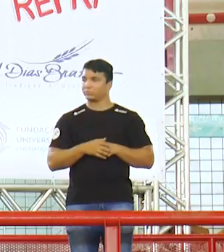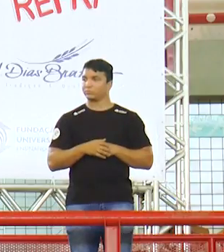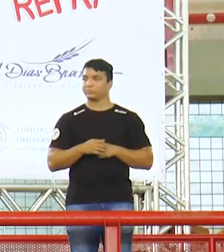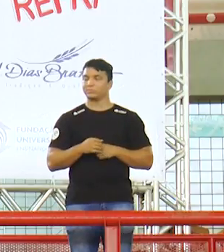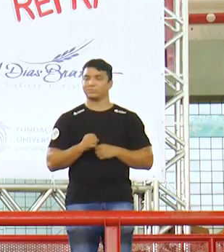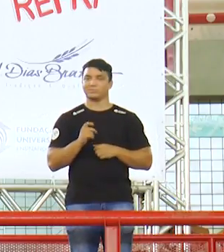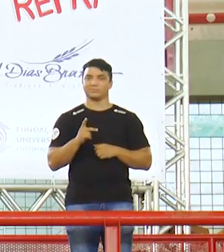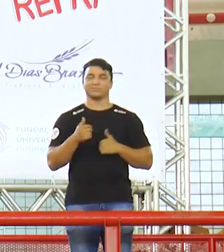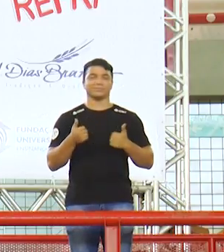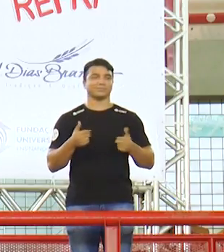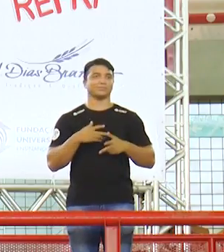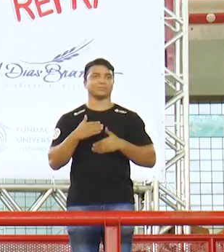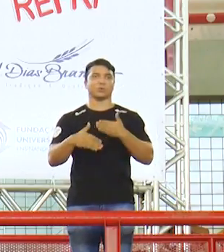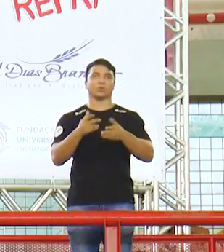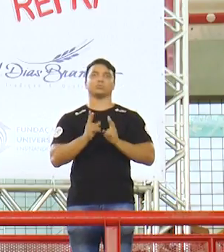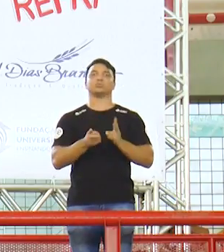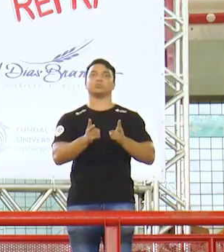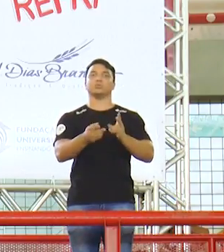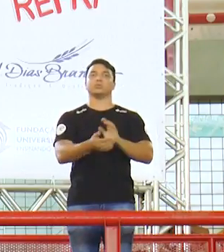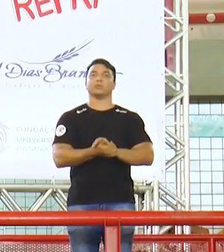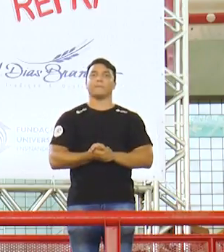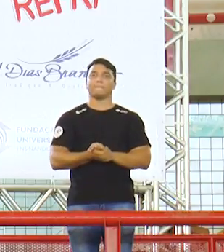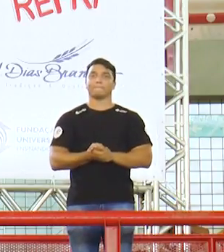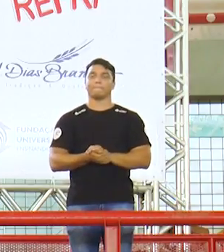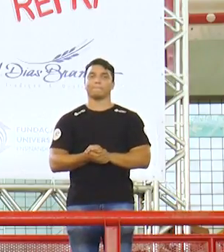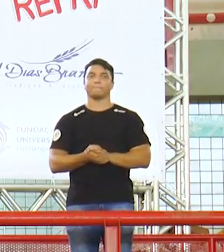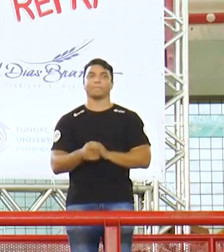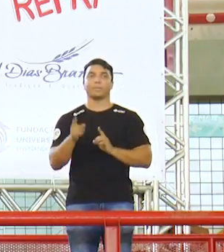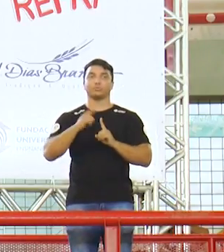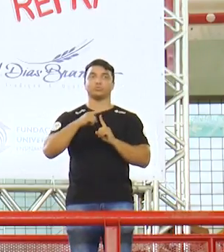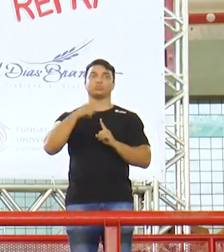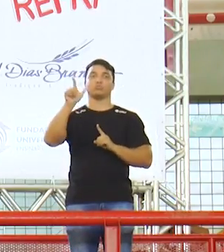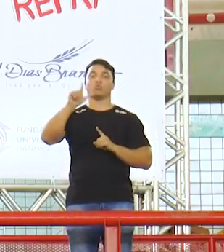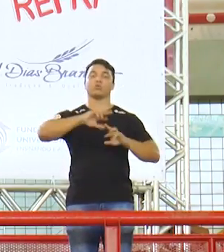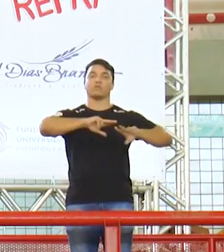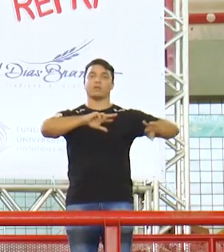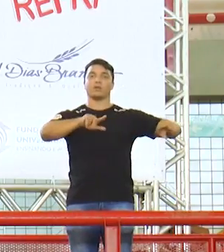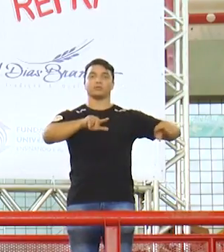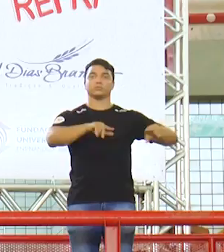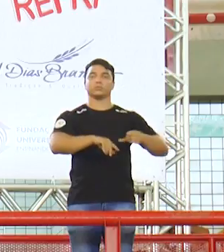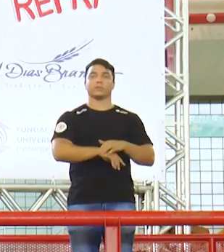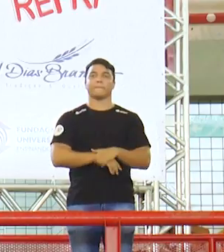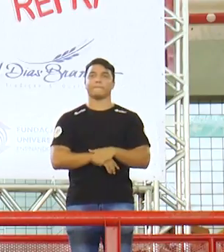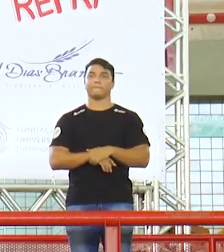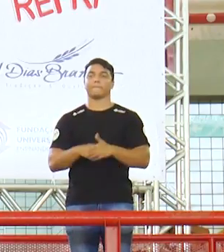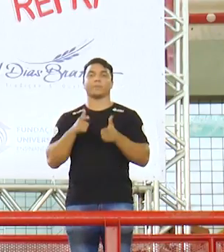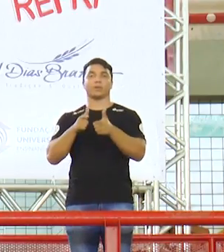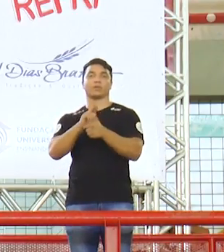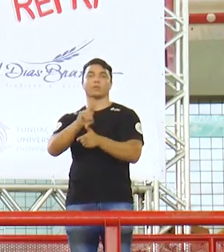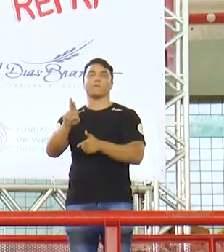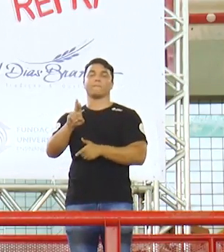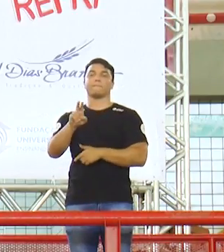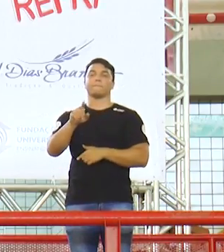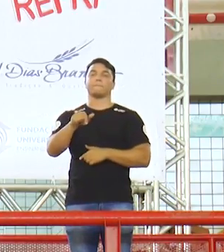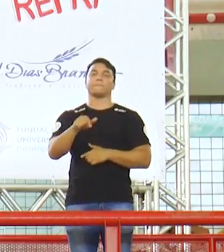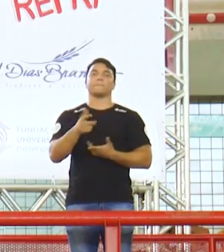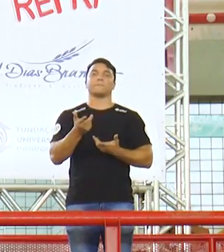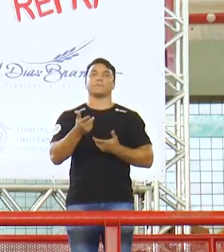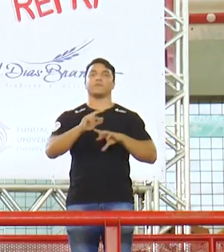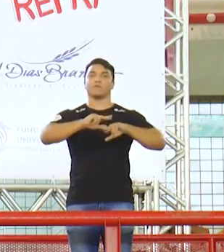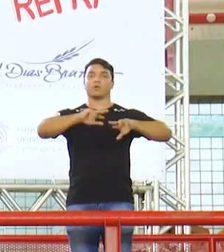pronto. Vamos lá então ver um outro tipo de variação, que é a chamada